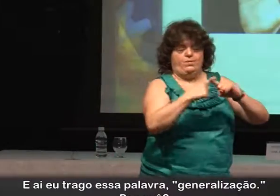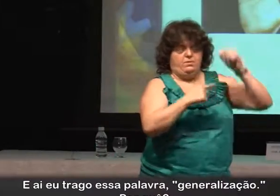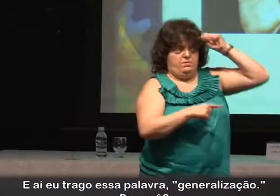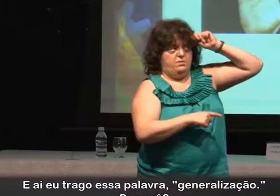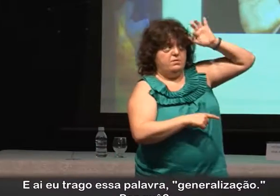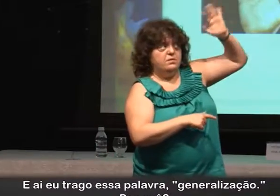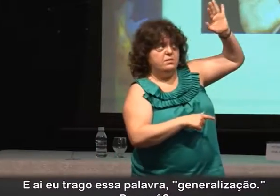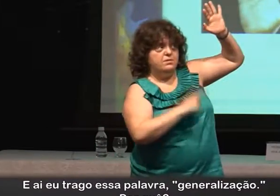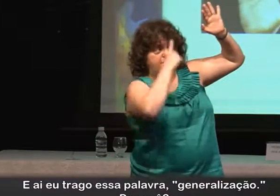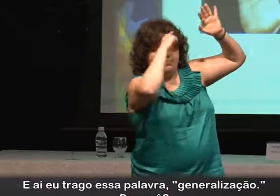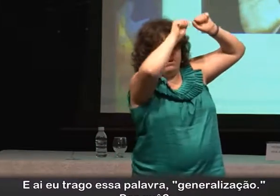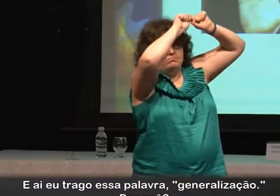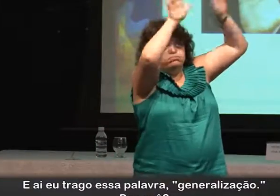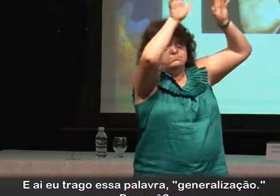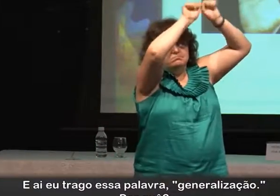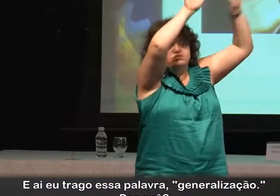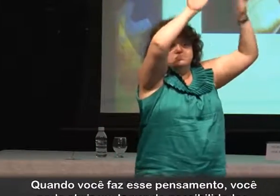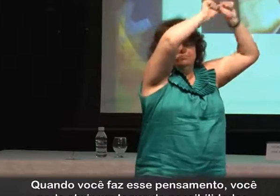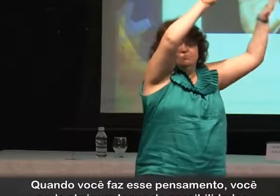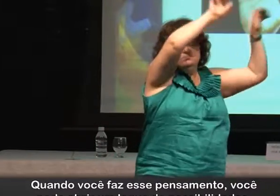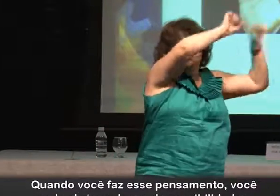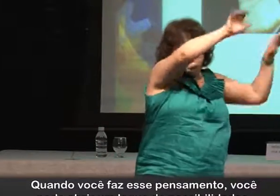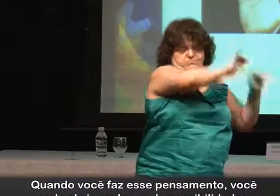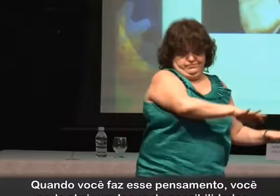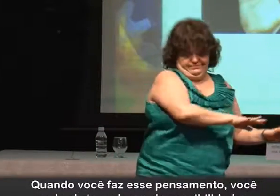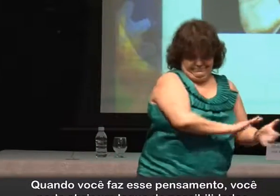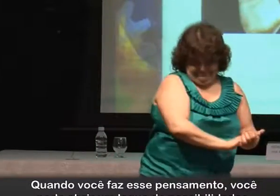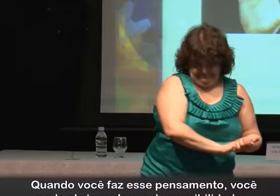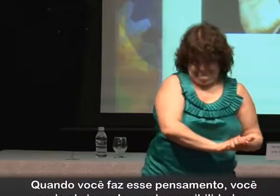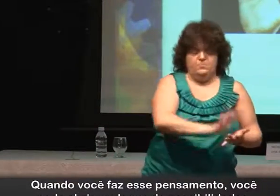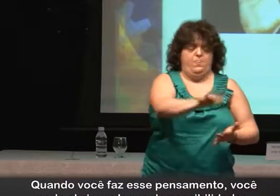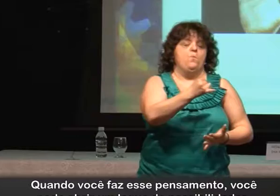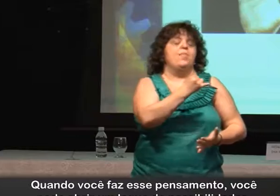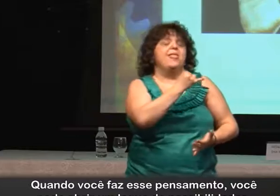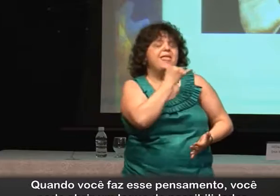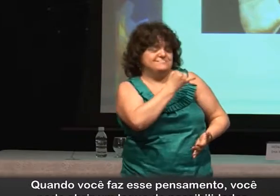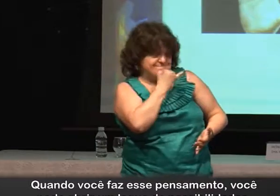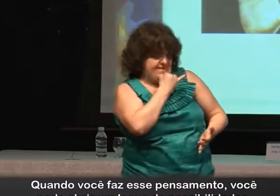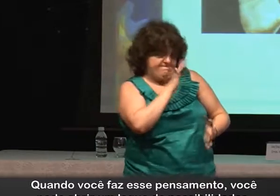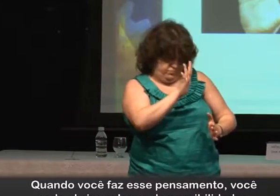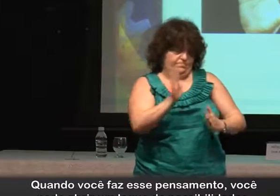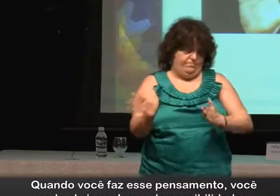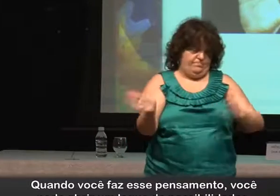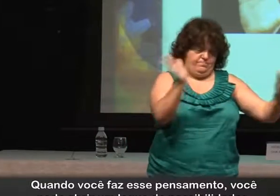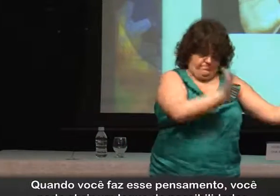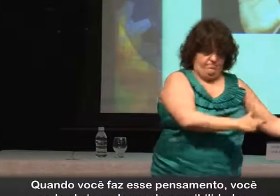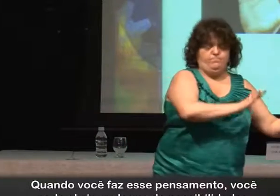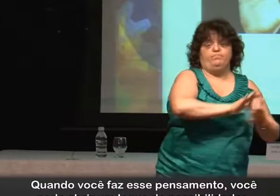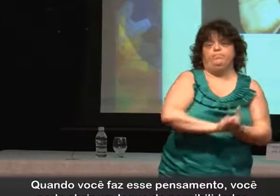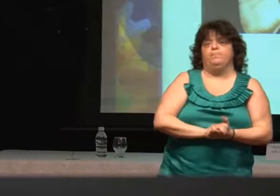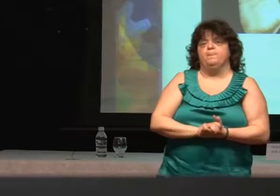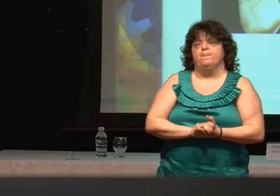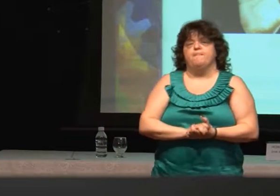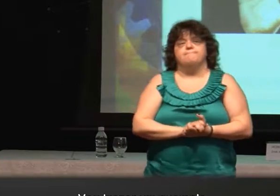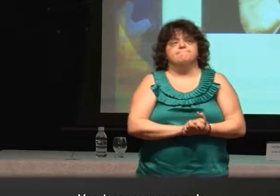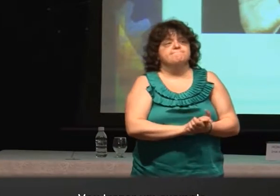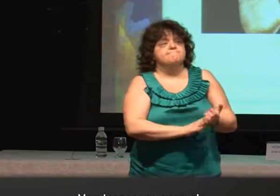palavra generalização. Por quê? Quando você faz esse pensamento, você pode abrir um leque de possibilidades. Vou trazer